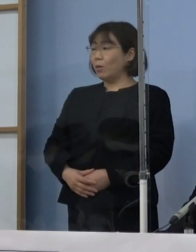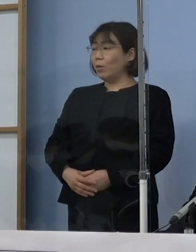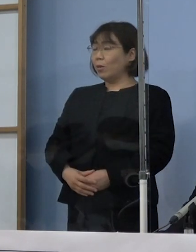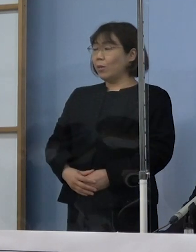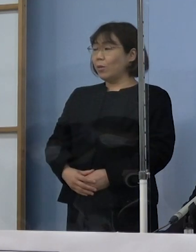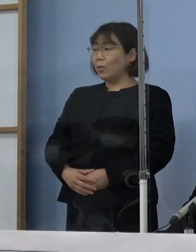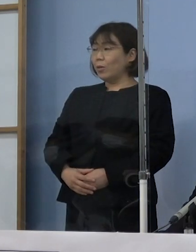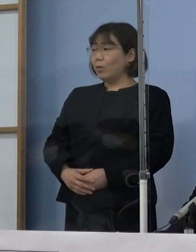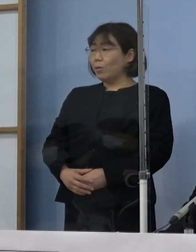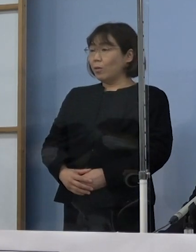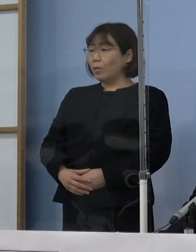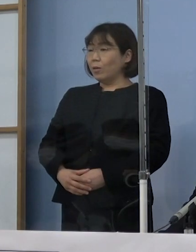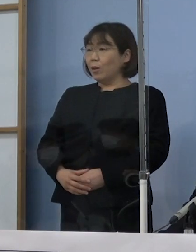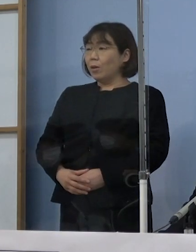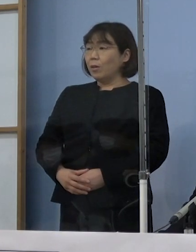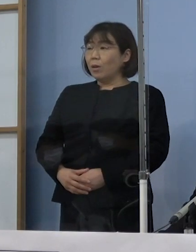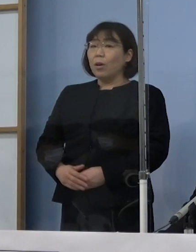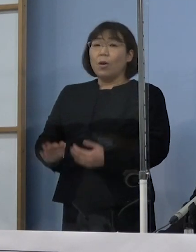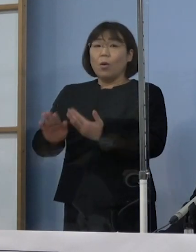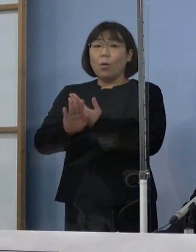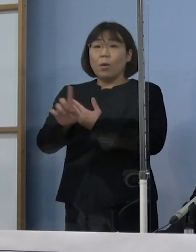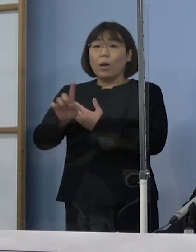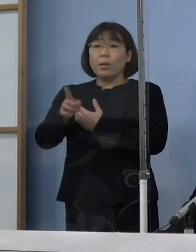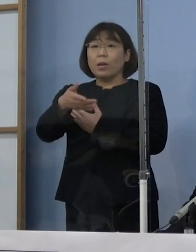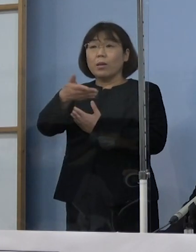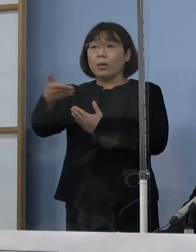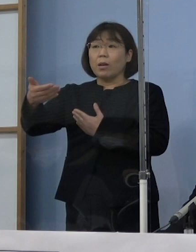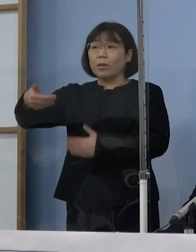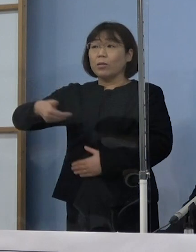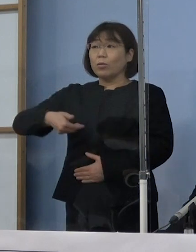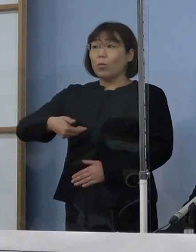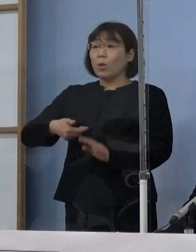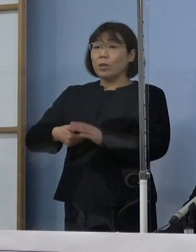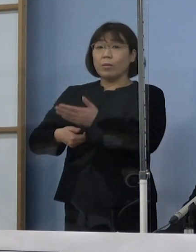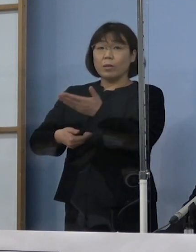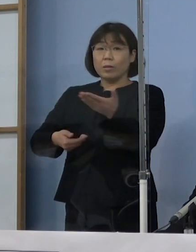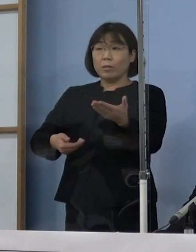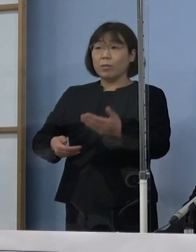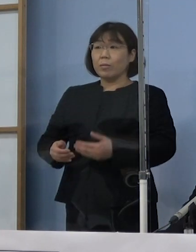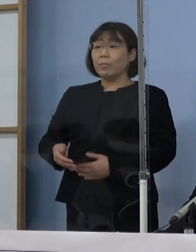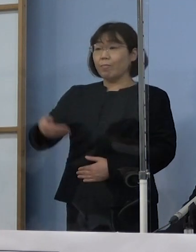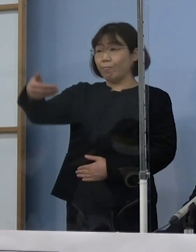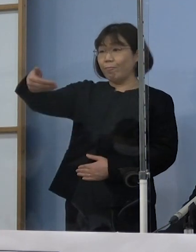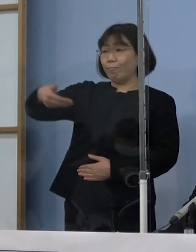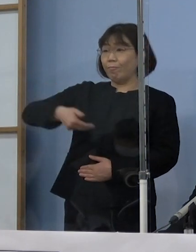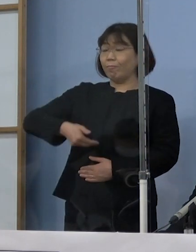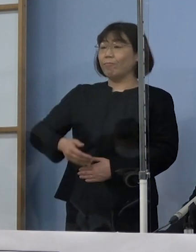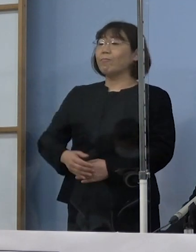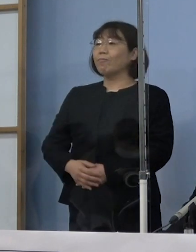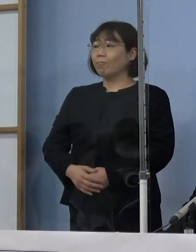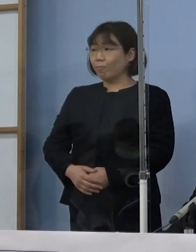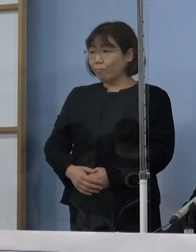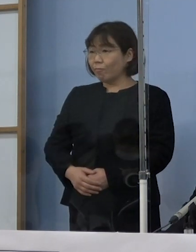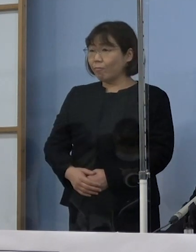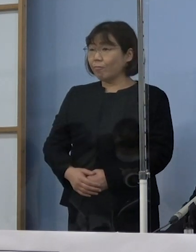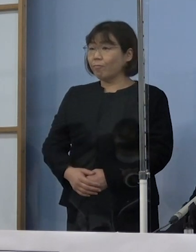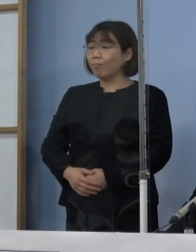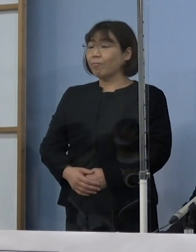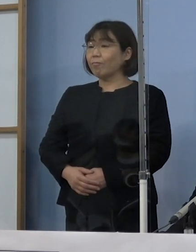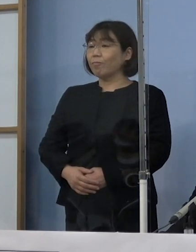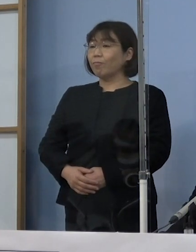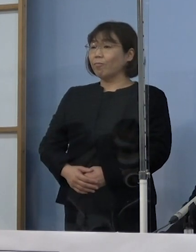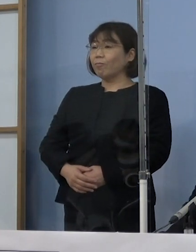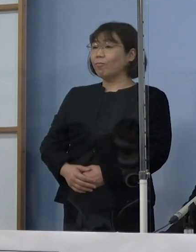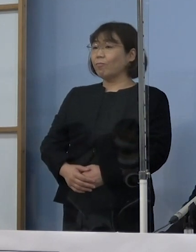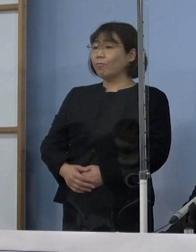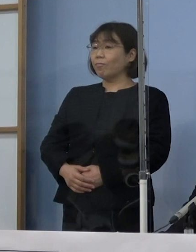りました。他の社の皆さん、質問どうぞお願いします。 はい。 すみません、社の新人です。